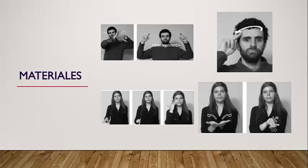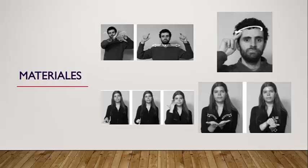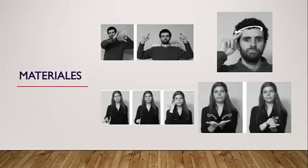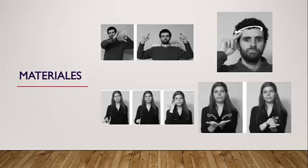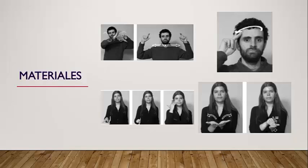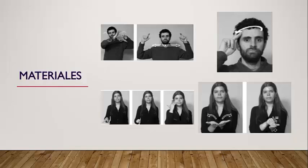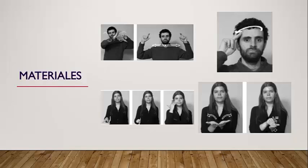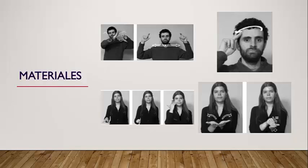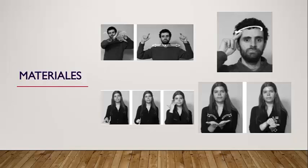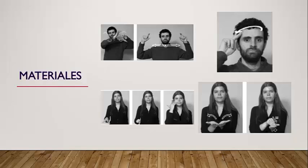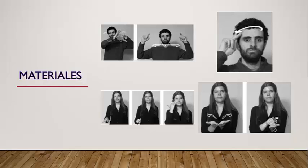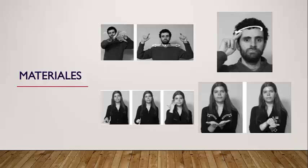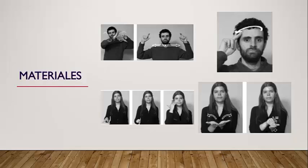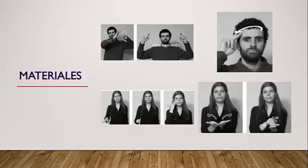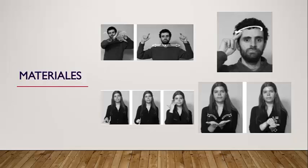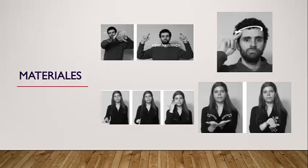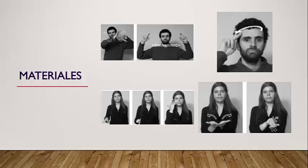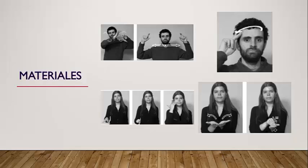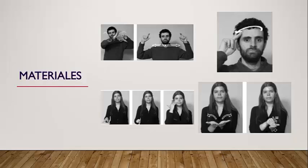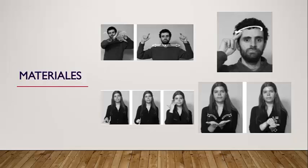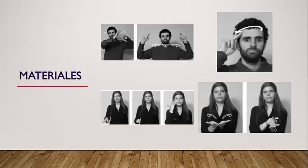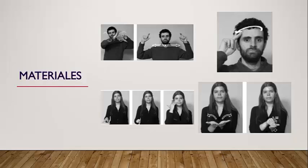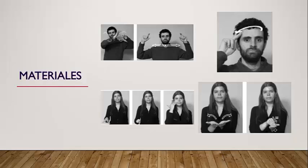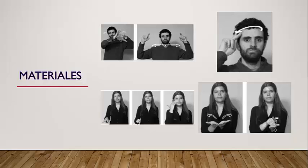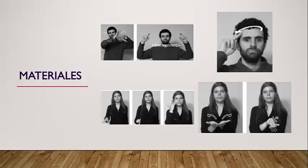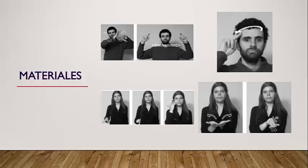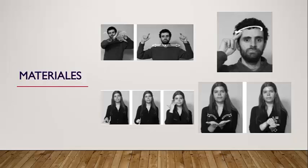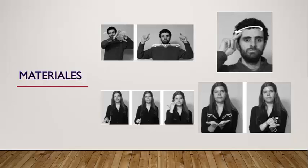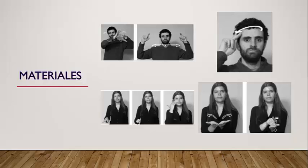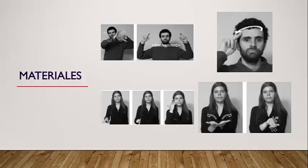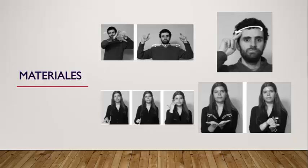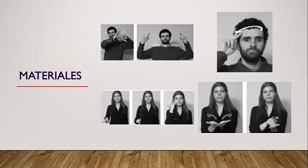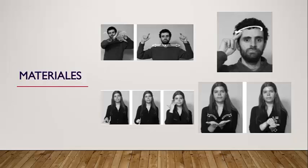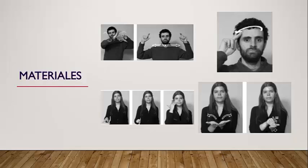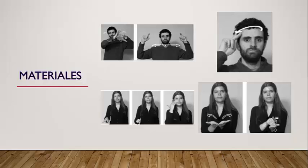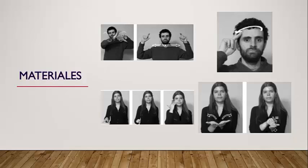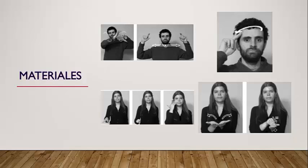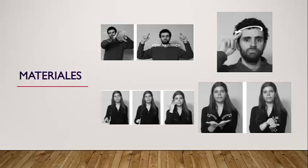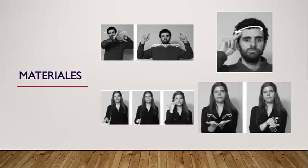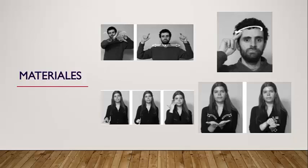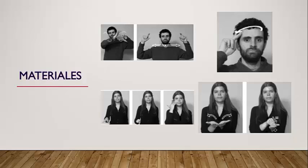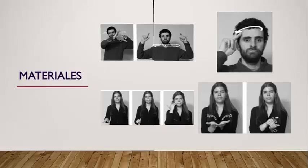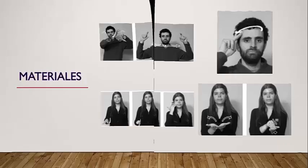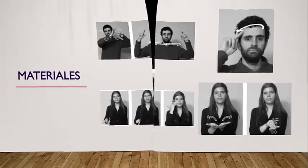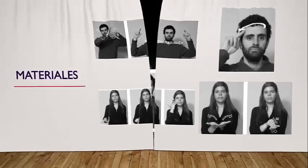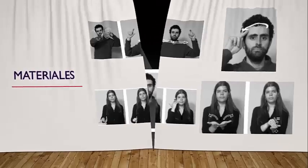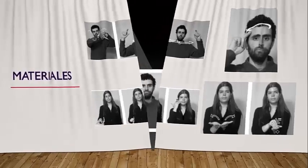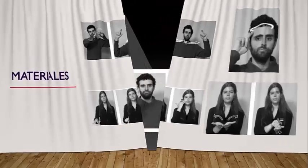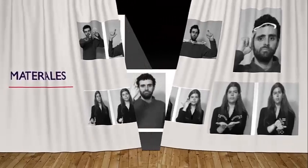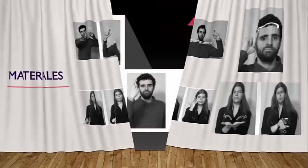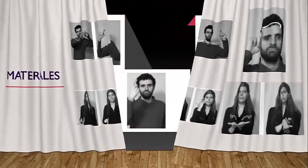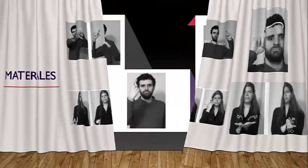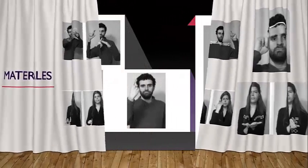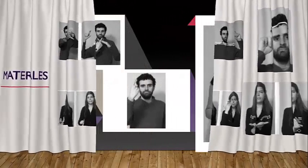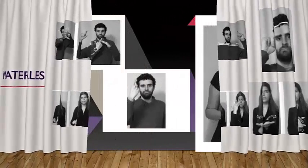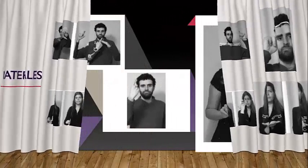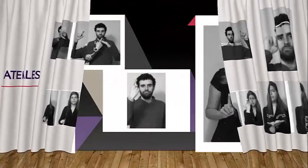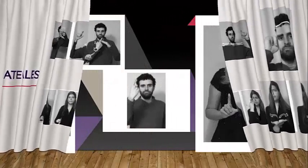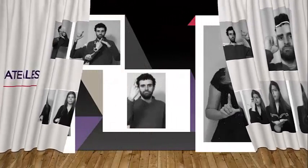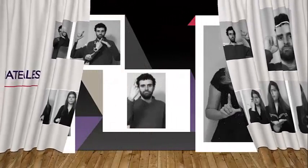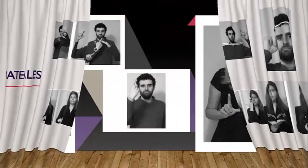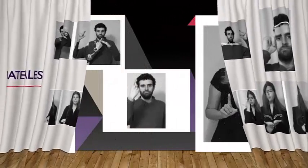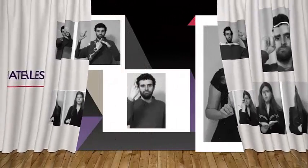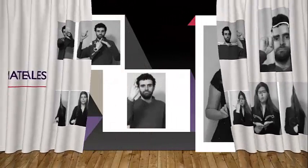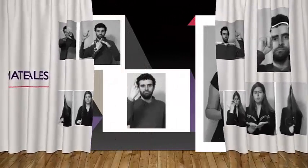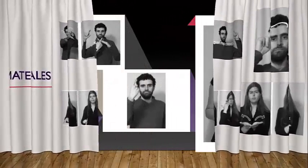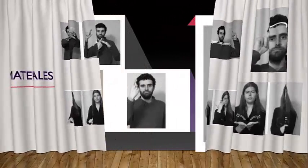usuarios nativos de la lengua de señas americana, 75 signos cada uno.